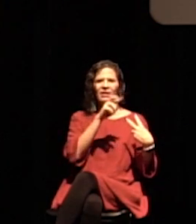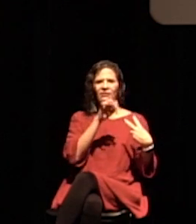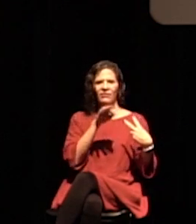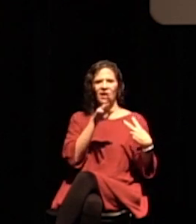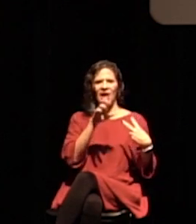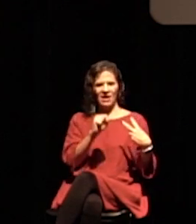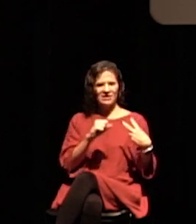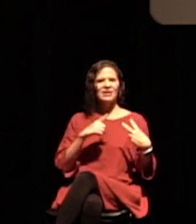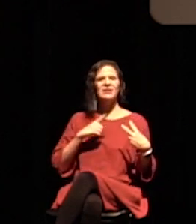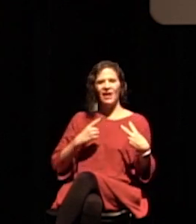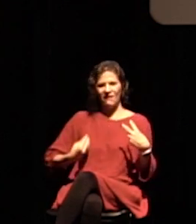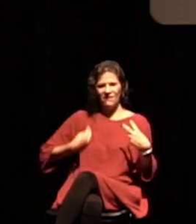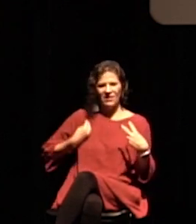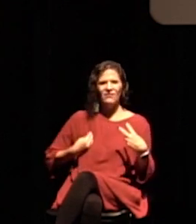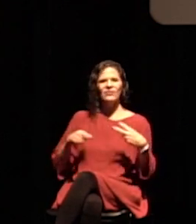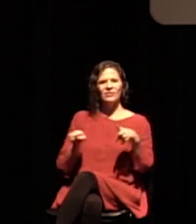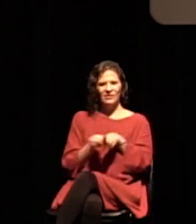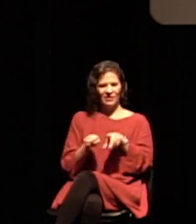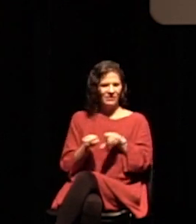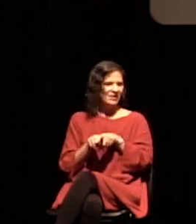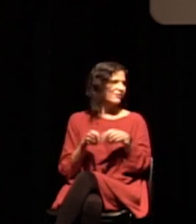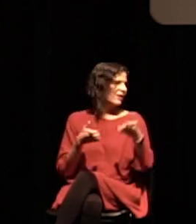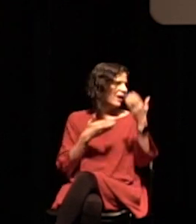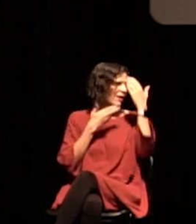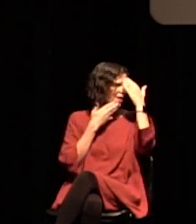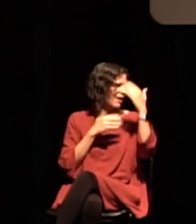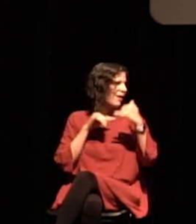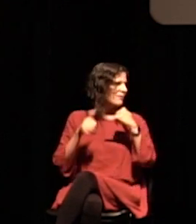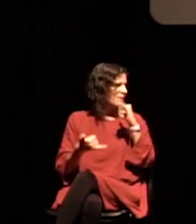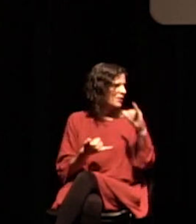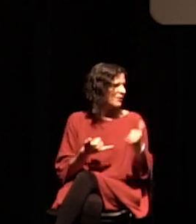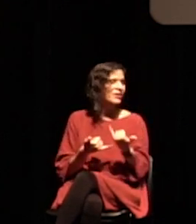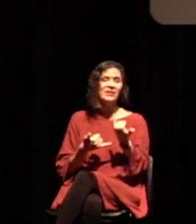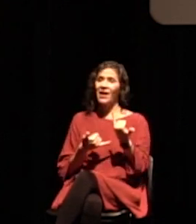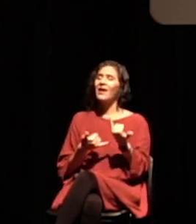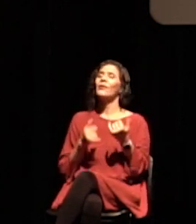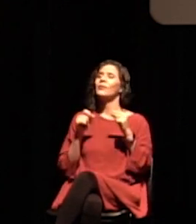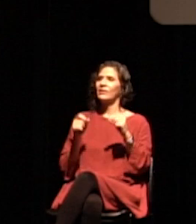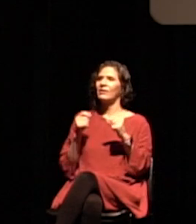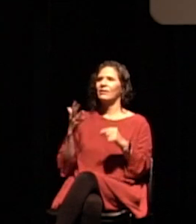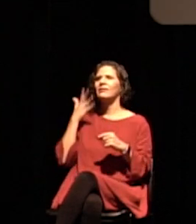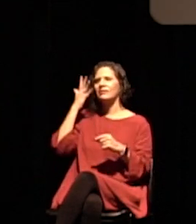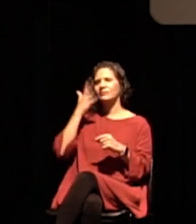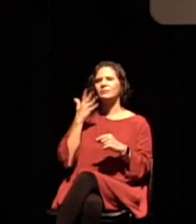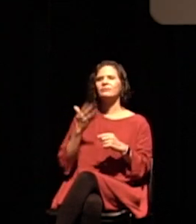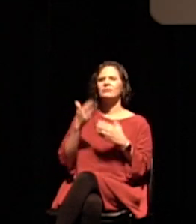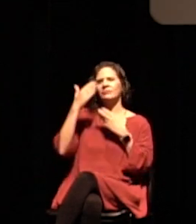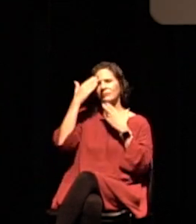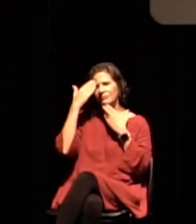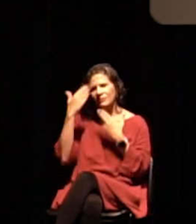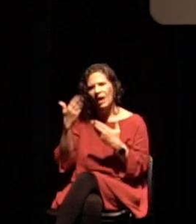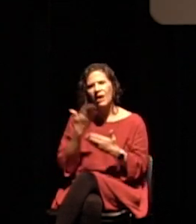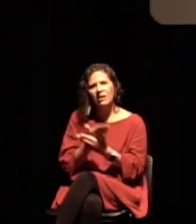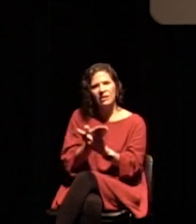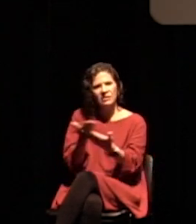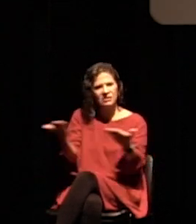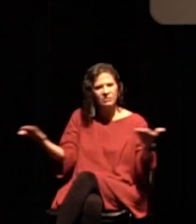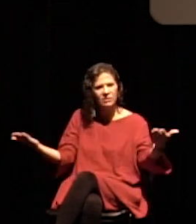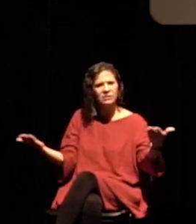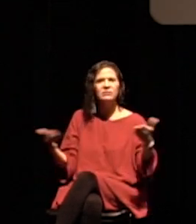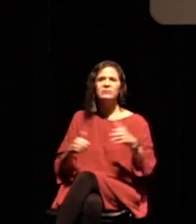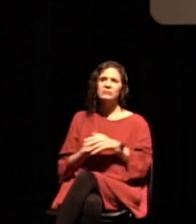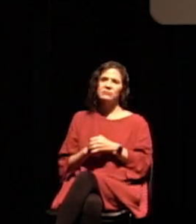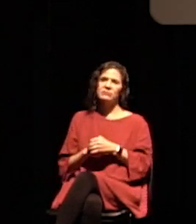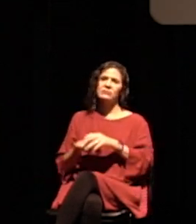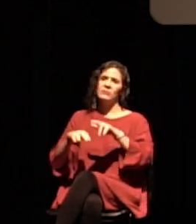quero aproveitar, antes de prosseguir aqui a minha fala, fazendo um agradecimento que, por